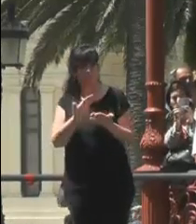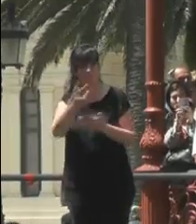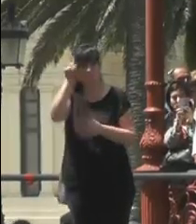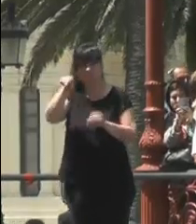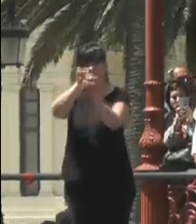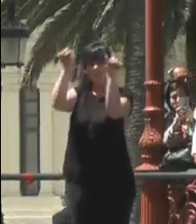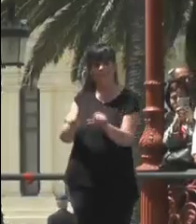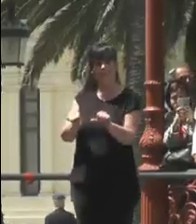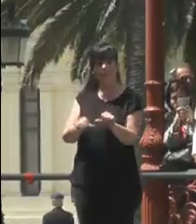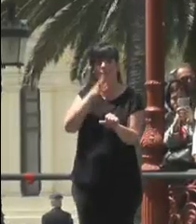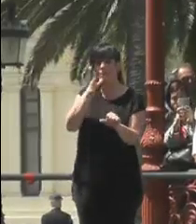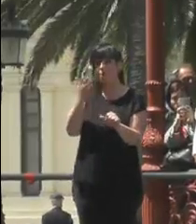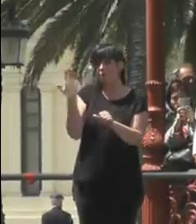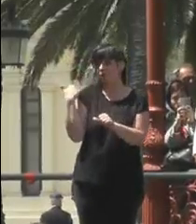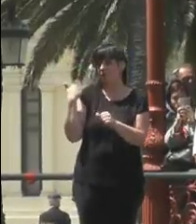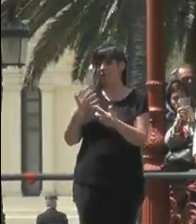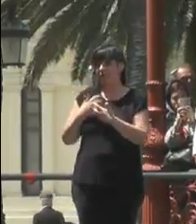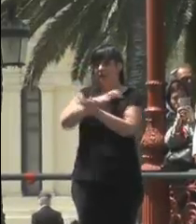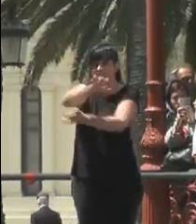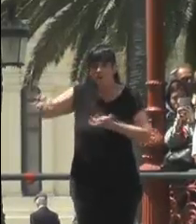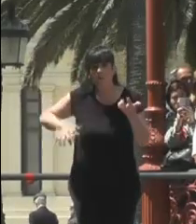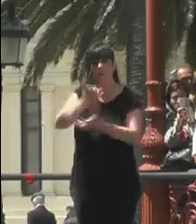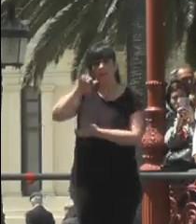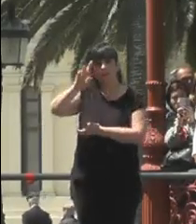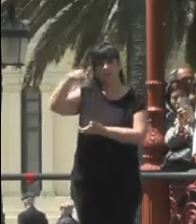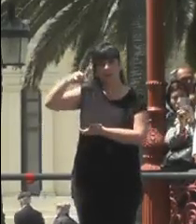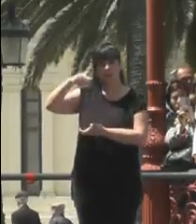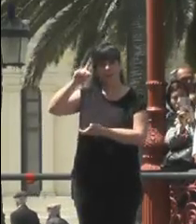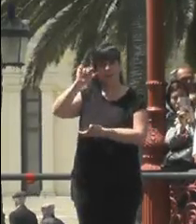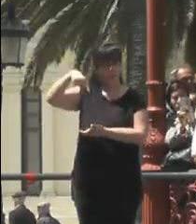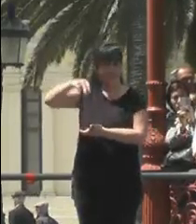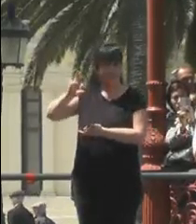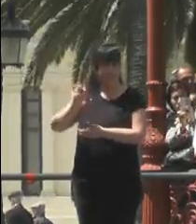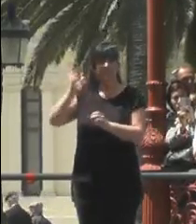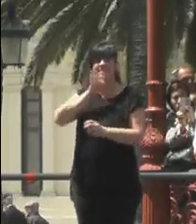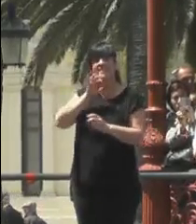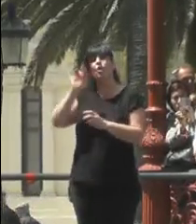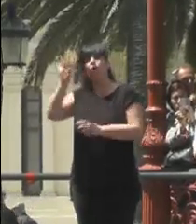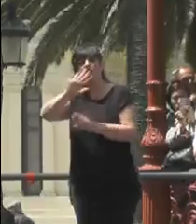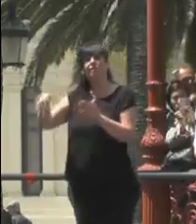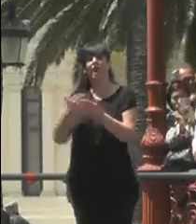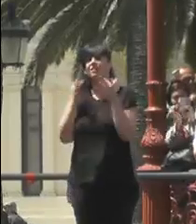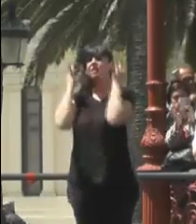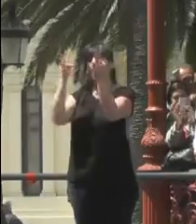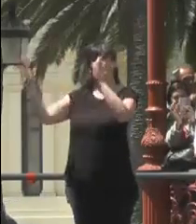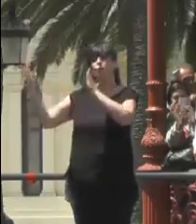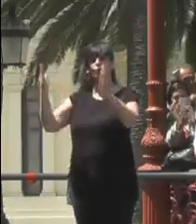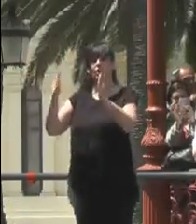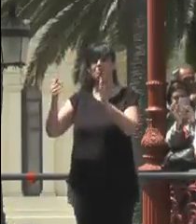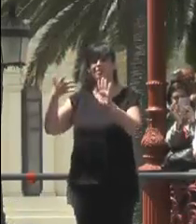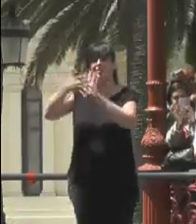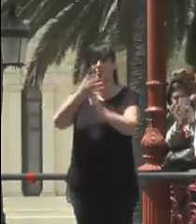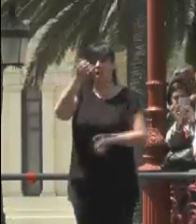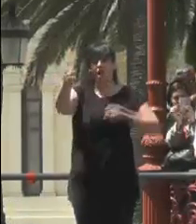gallego, desde las revueltas irmandiñas del siglo XV hasta el nunca más, es expresión de un pueblo movilizado, es expresión de un pueblo